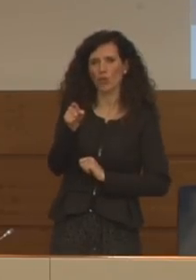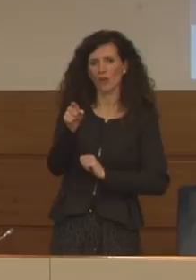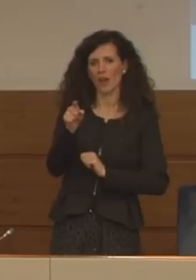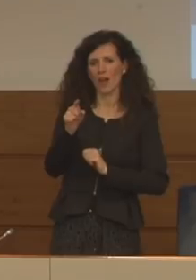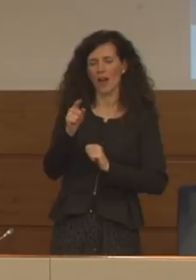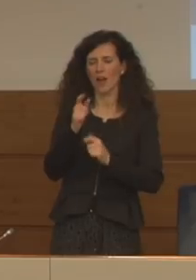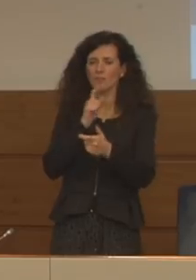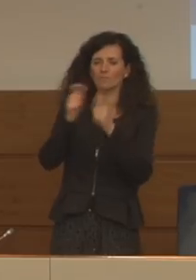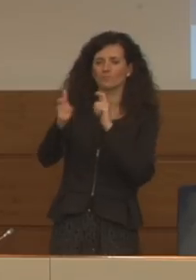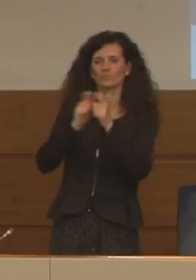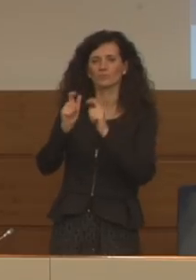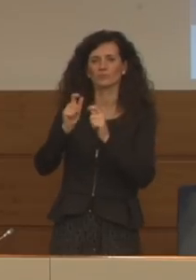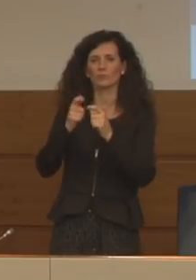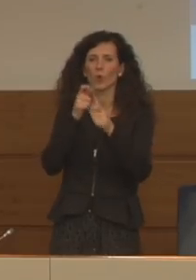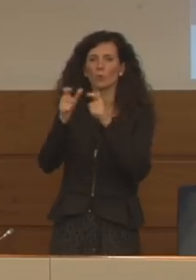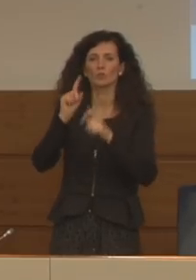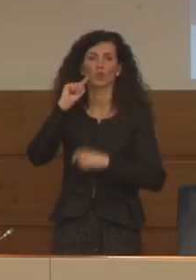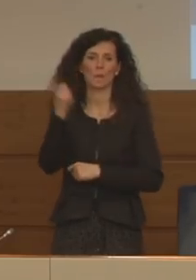persone